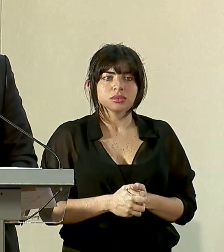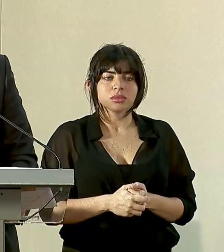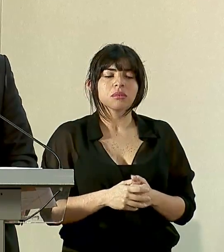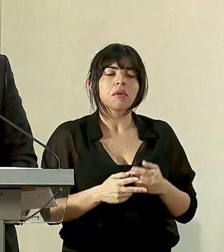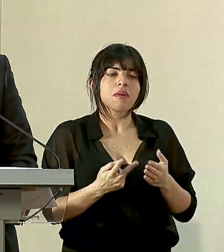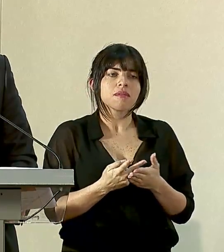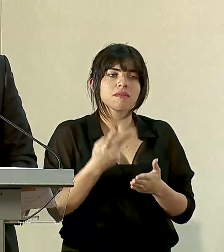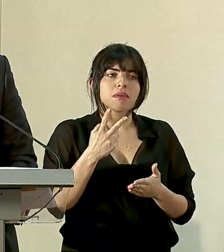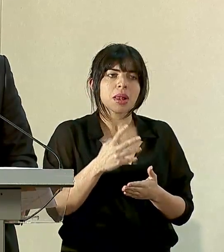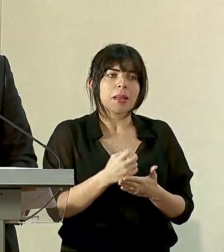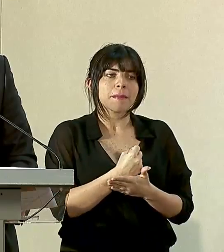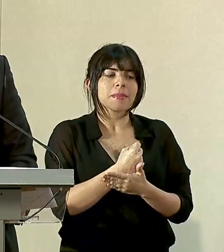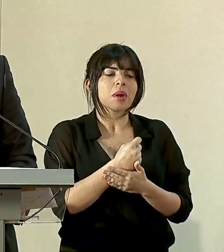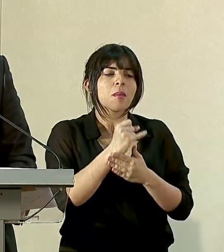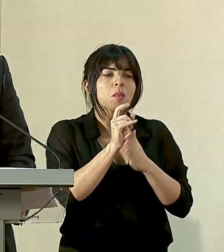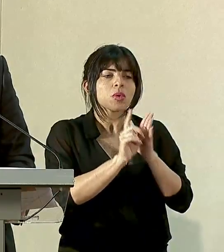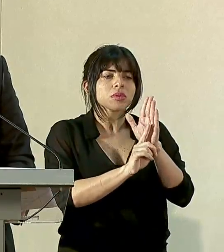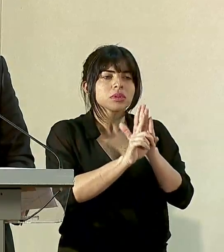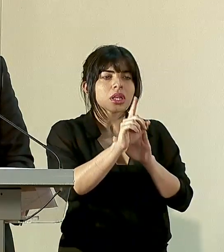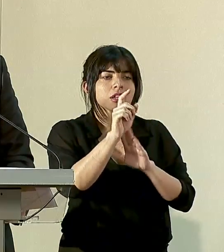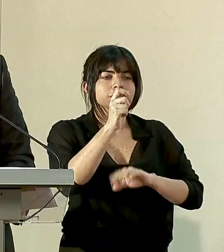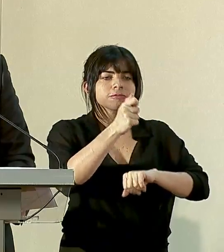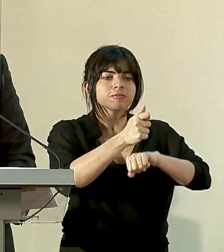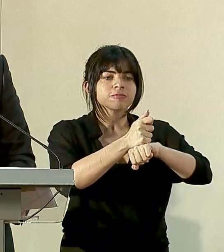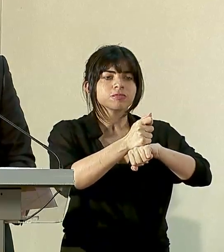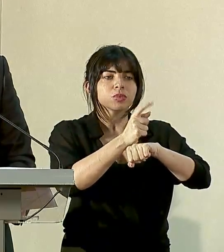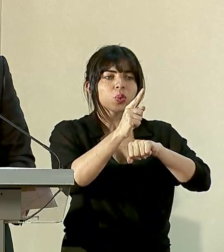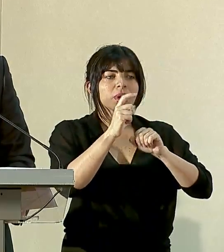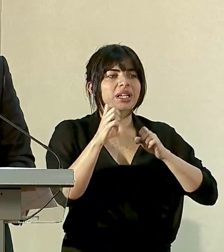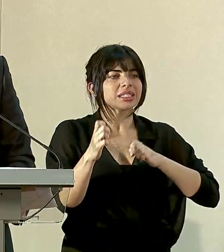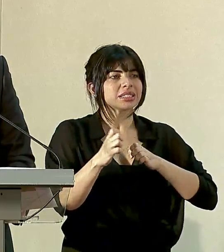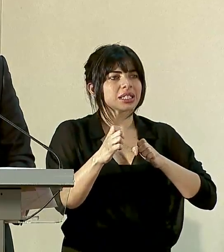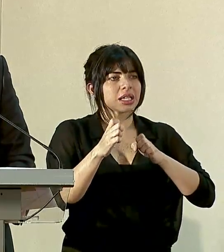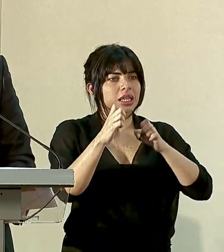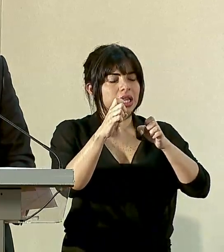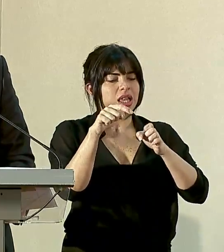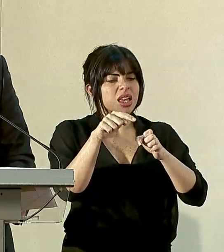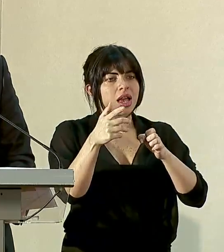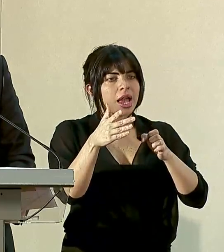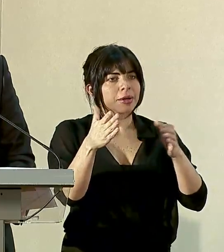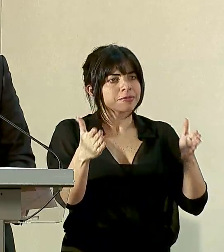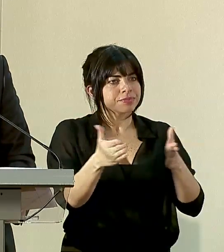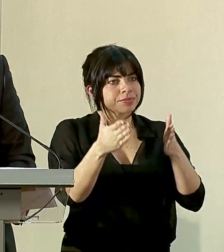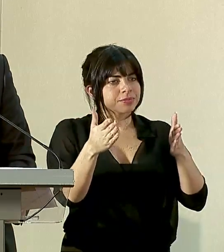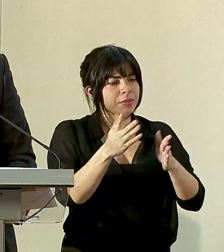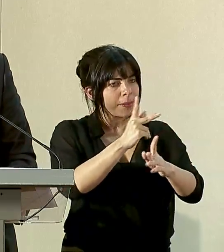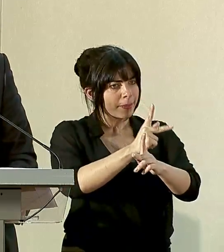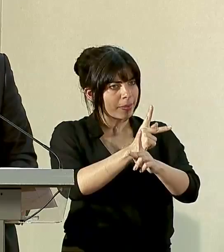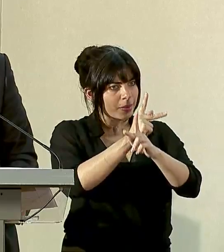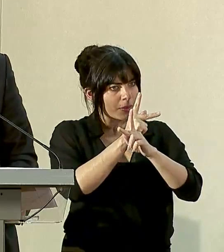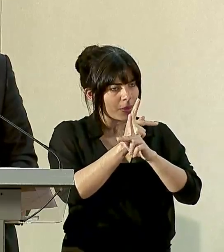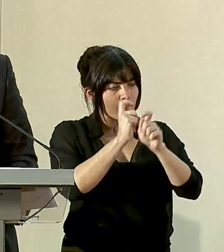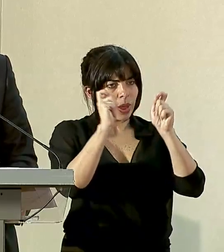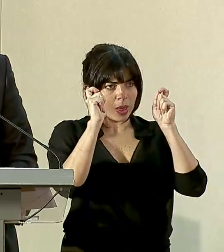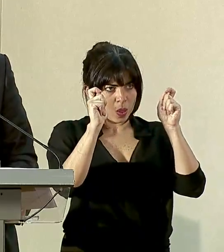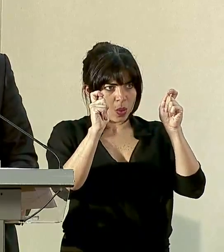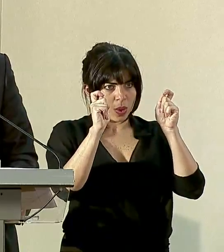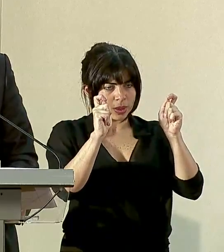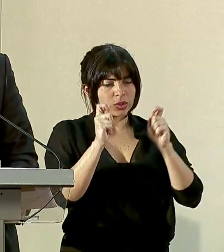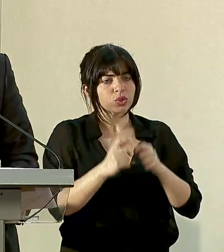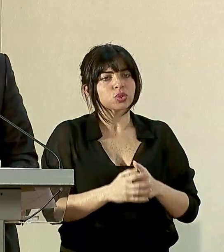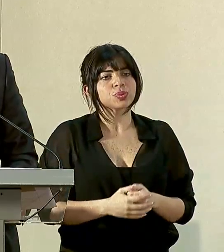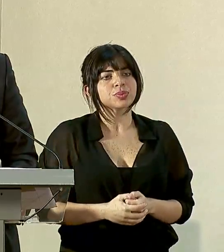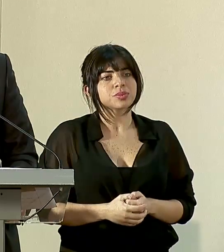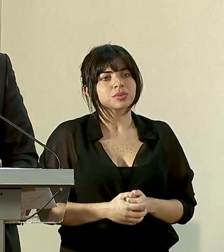valdría la pena desarrollar toda una estrategia de promoción, prevención y educación